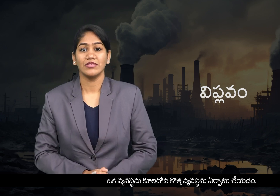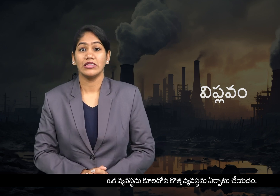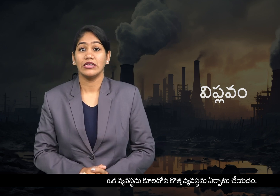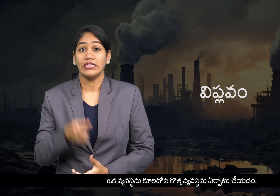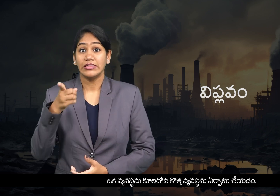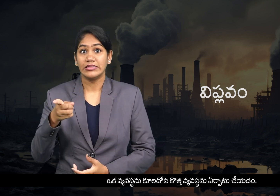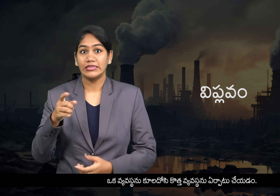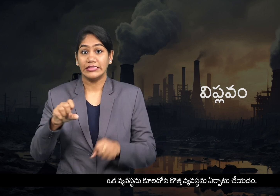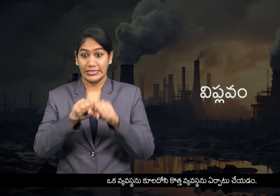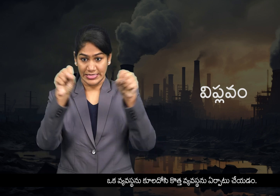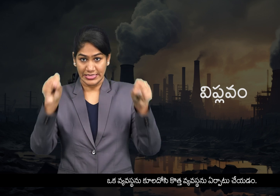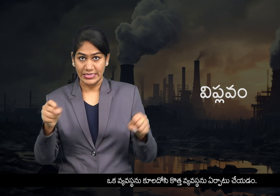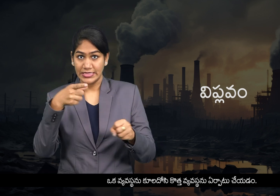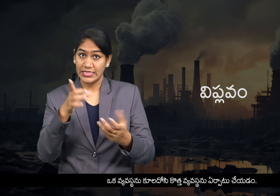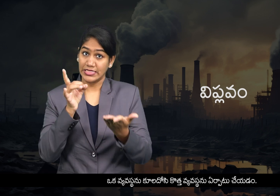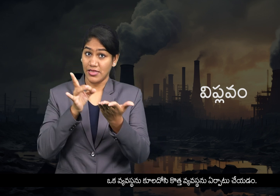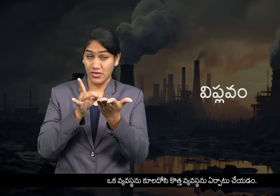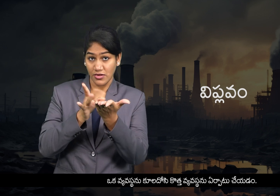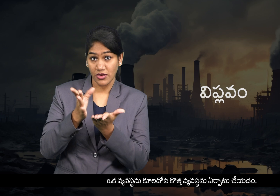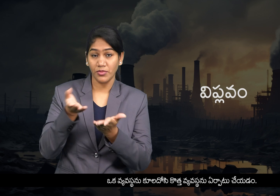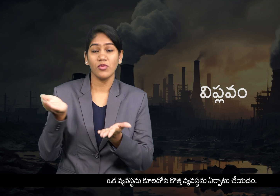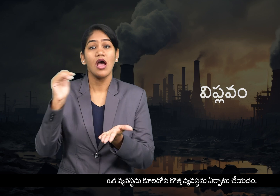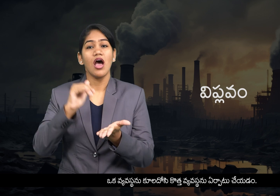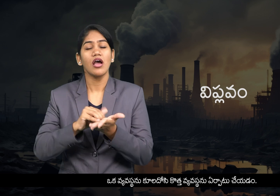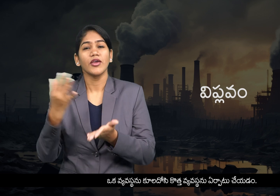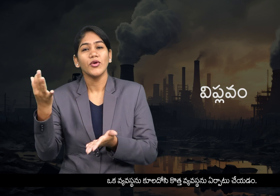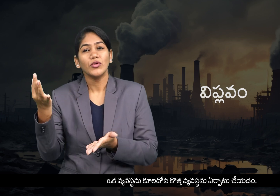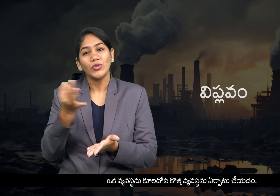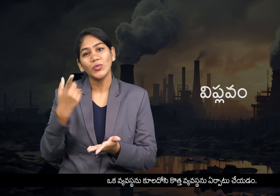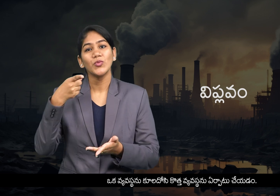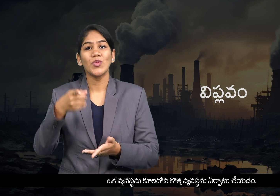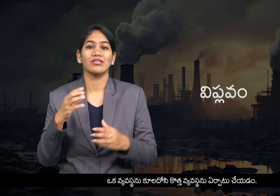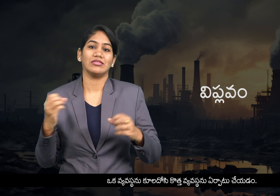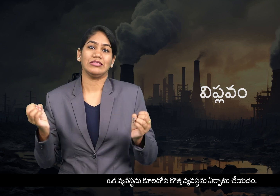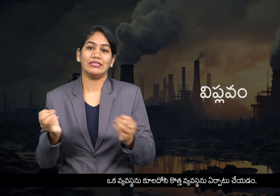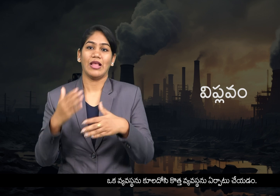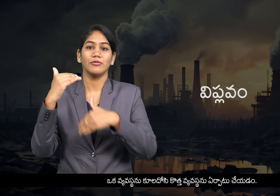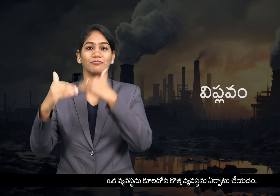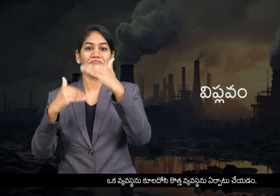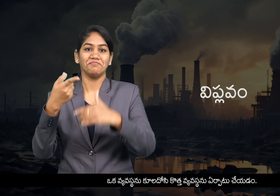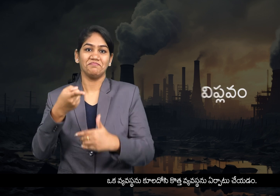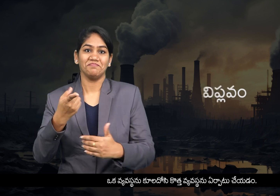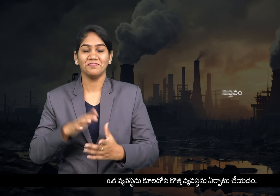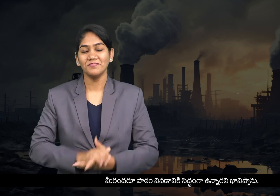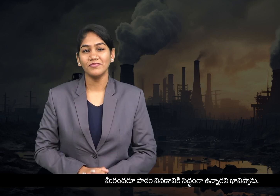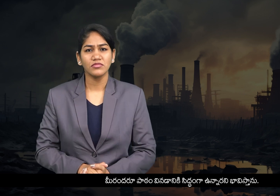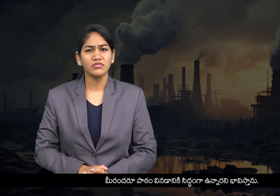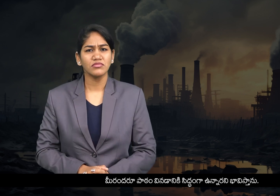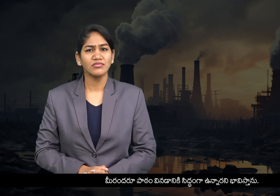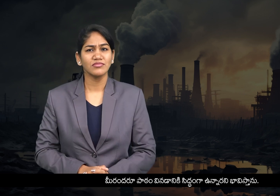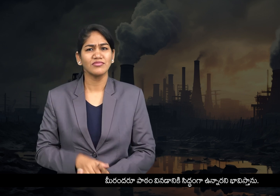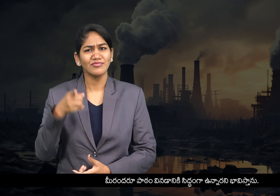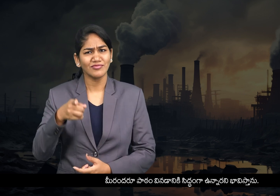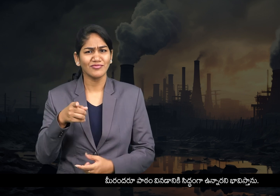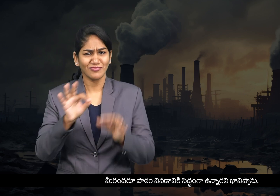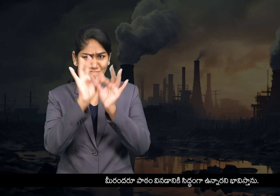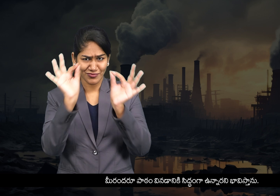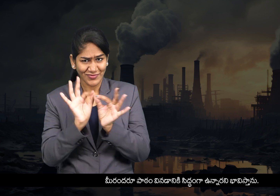ఒక వ్యవస్థను కూలదోసి కొత్త వ్యవస్థను ఏర్పాటు చేయటం. మీరందరూ పాఠం వినడానికి